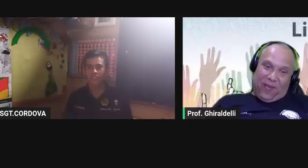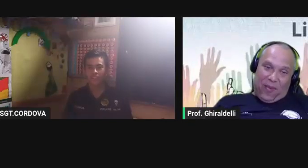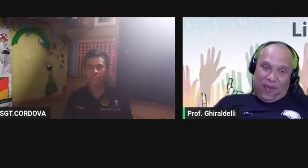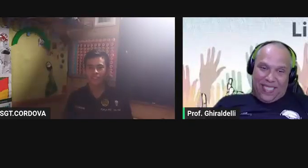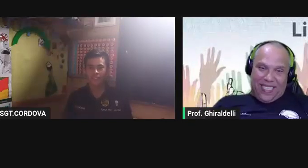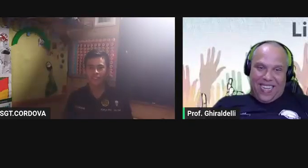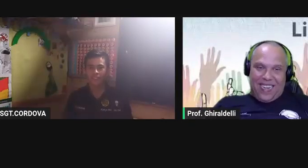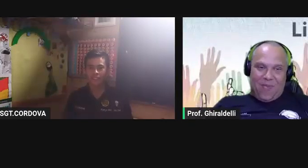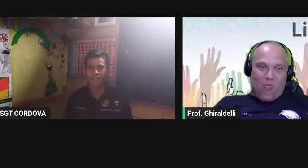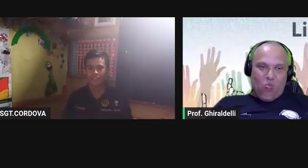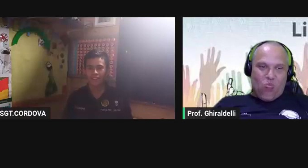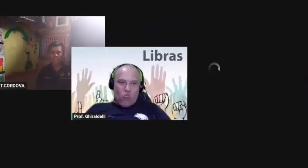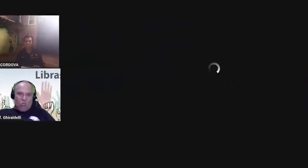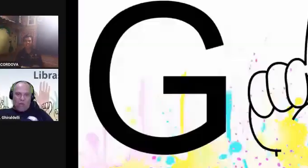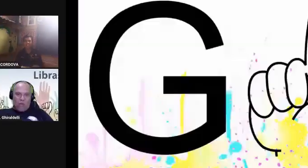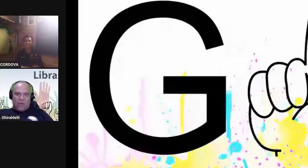para facilitar, né? Vamos lá.